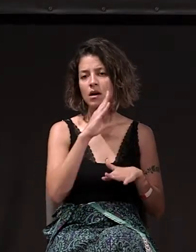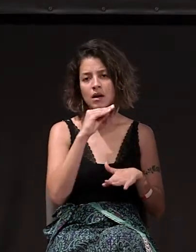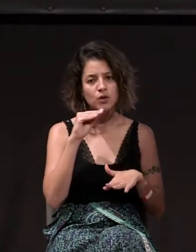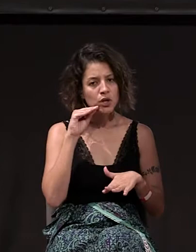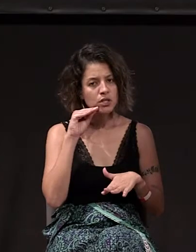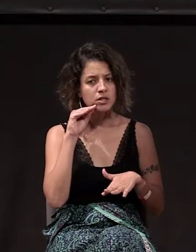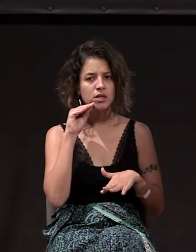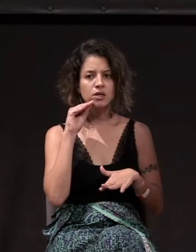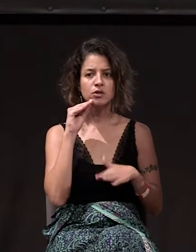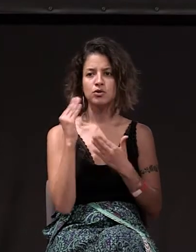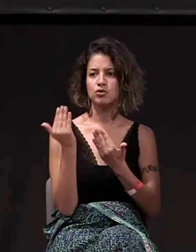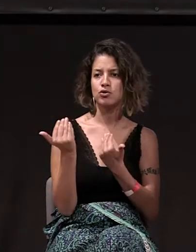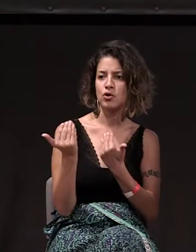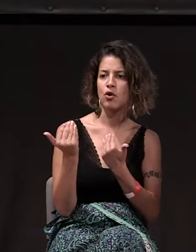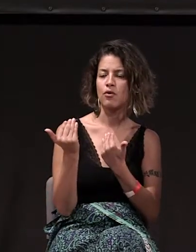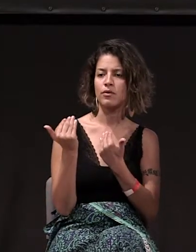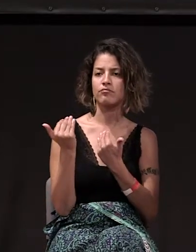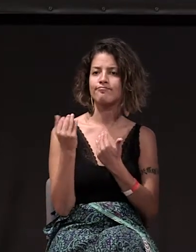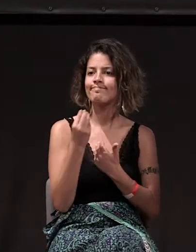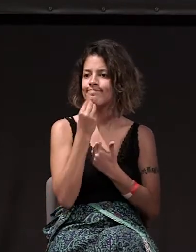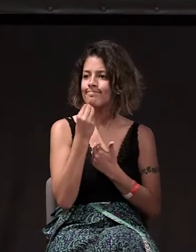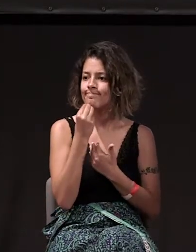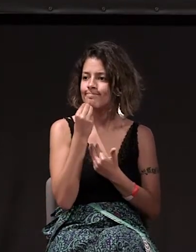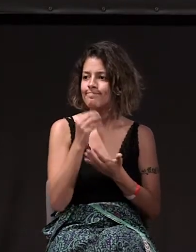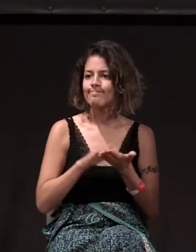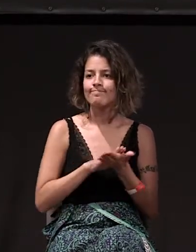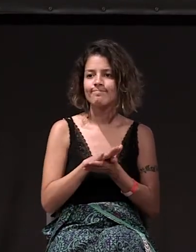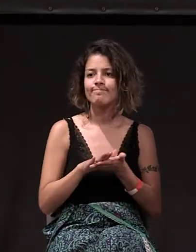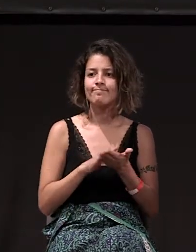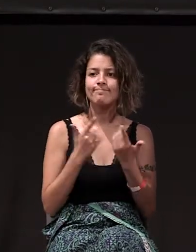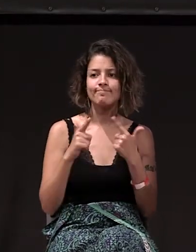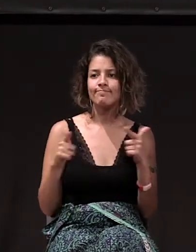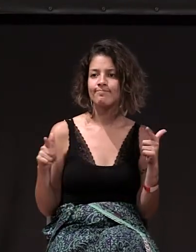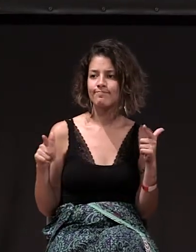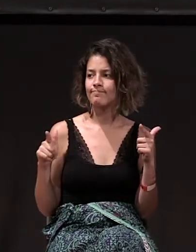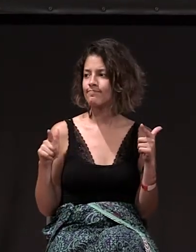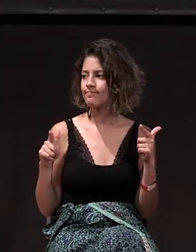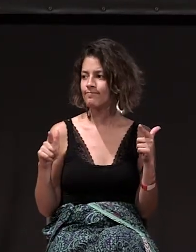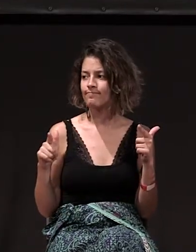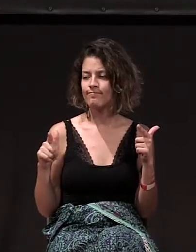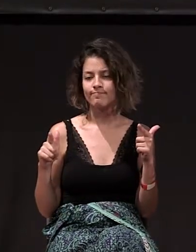não tem essas oportunidades de